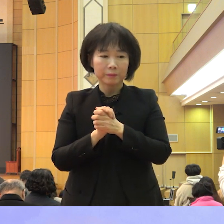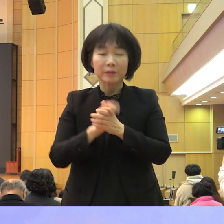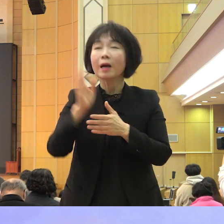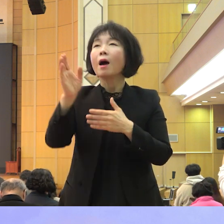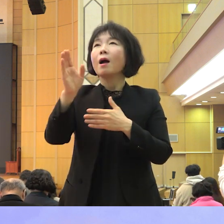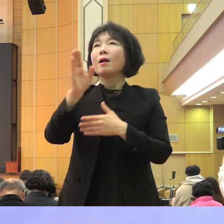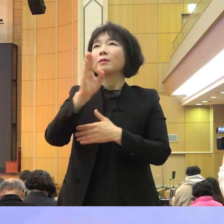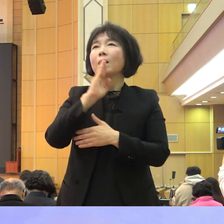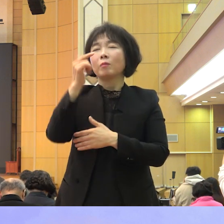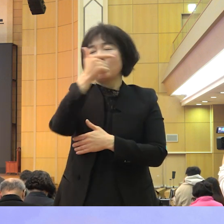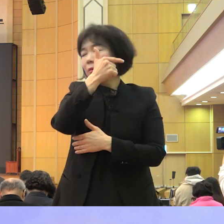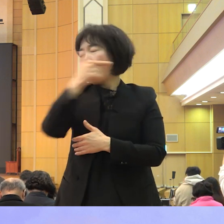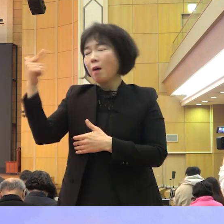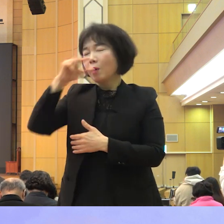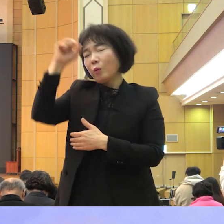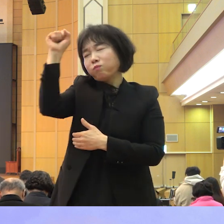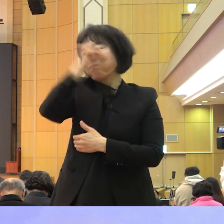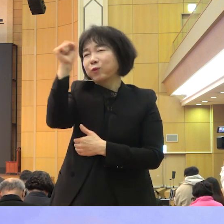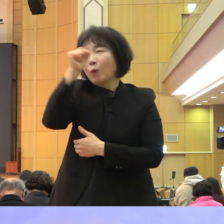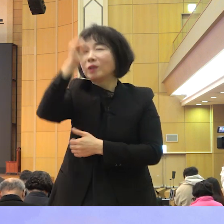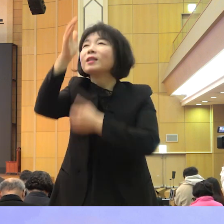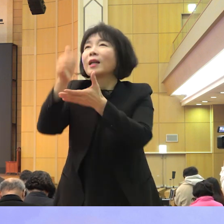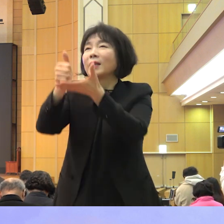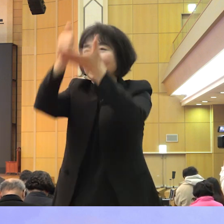참으로 좋으신 하나님,